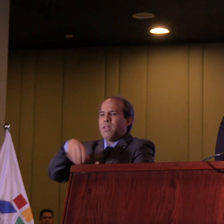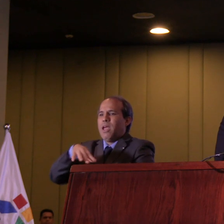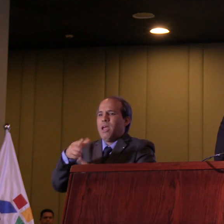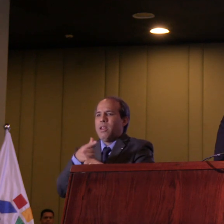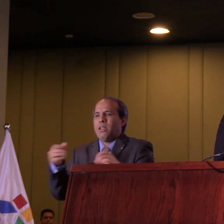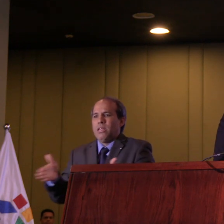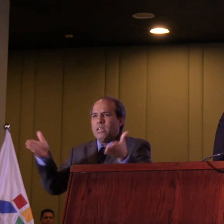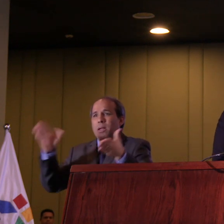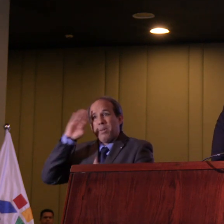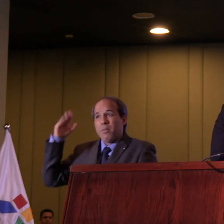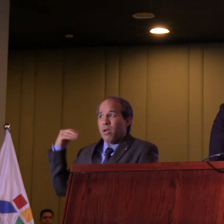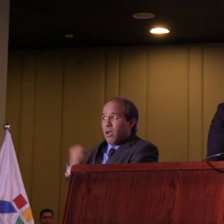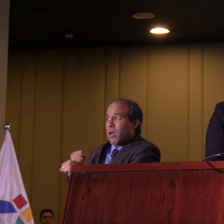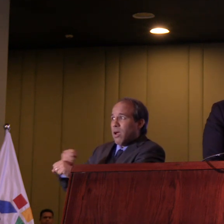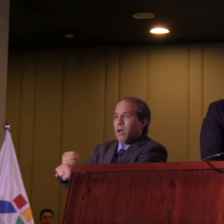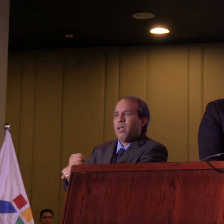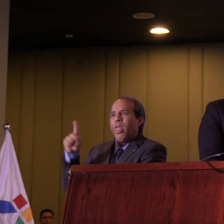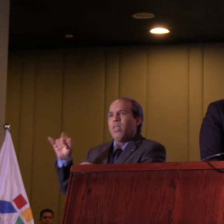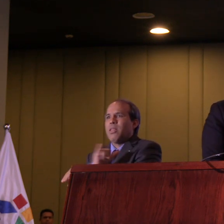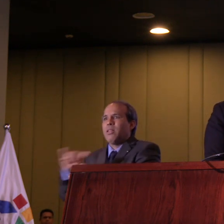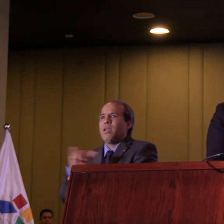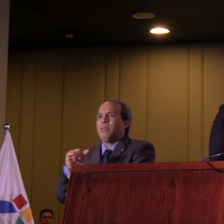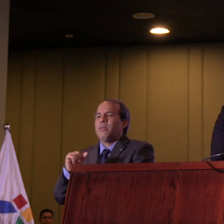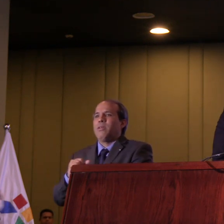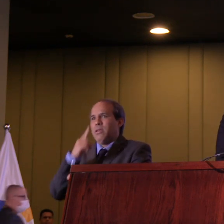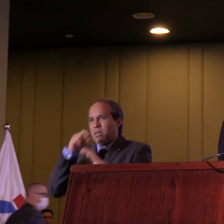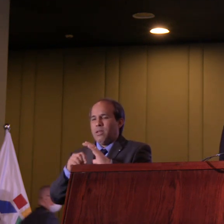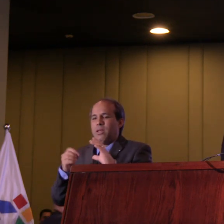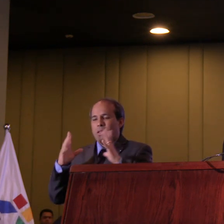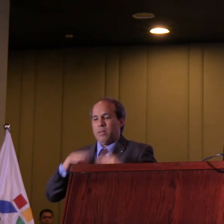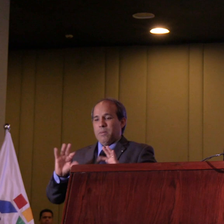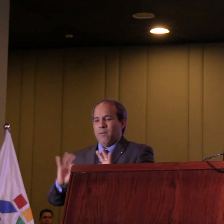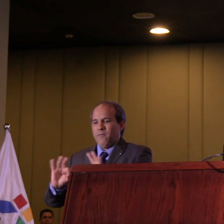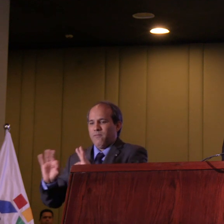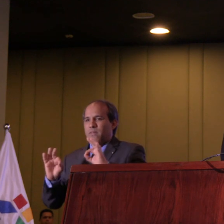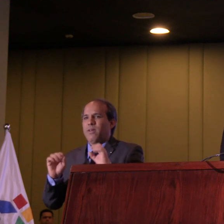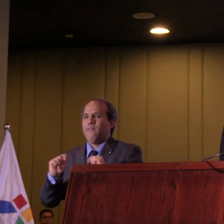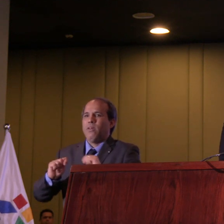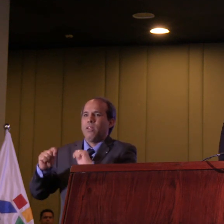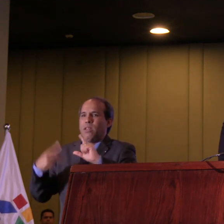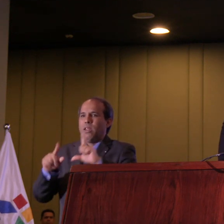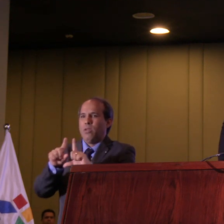nos últimos anos pela estratégia de saneamento financeiro estabelecida